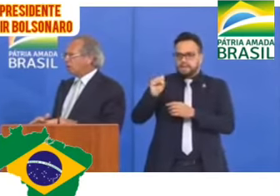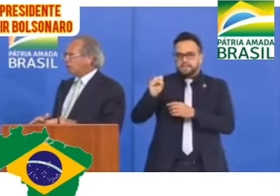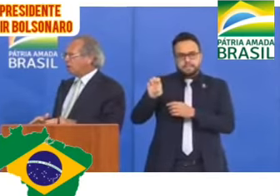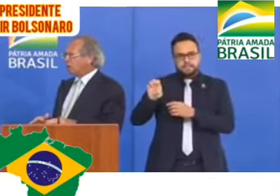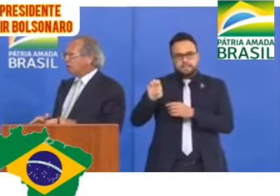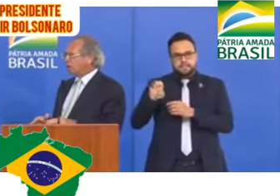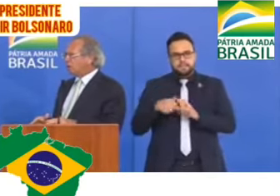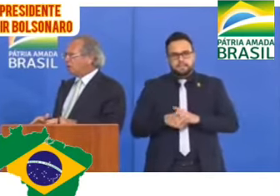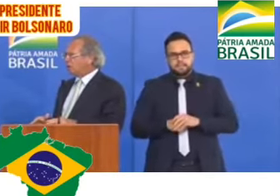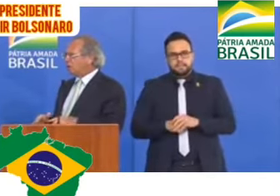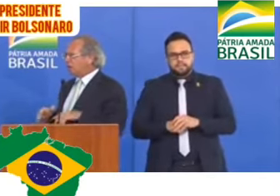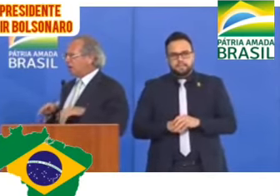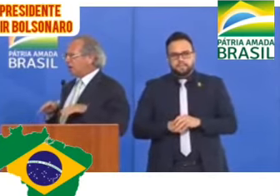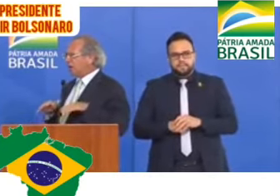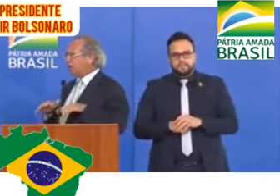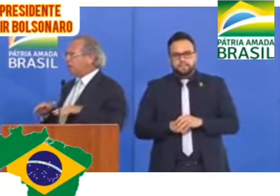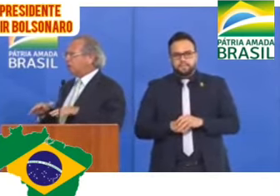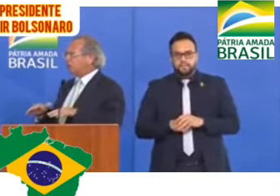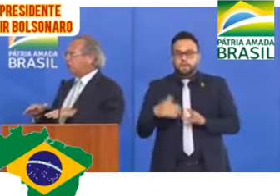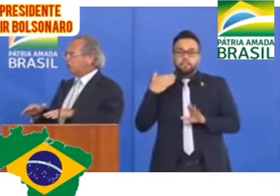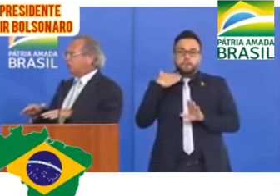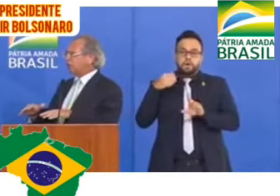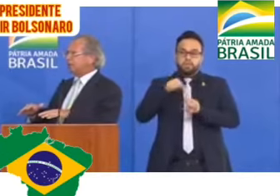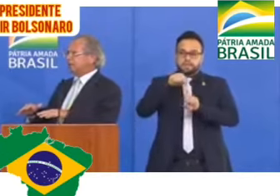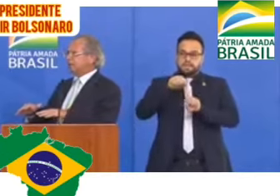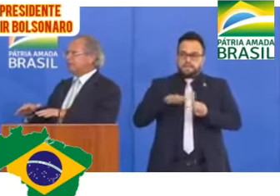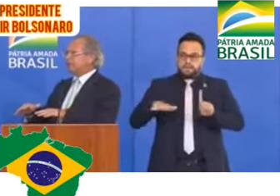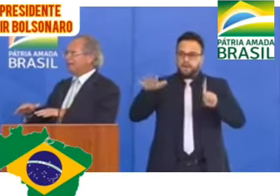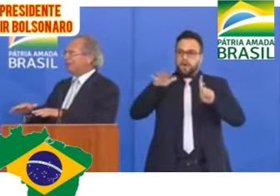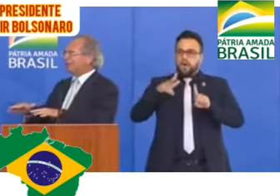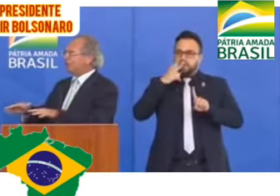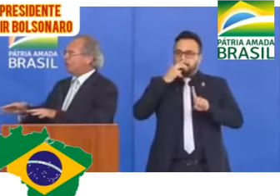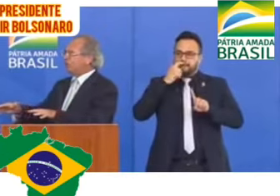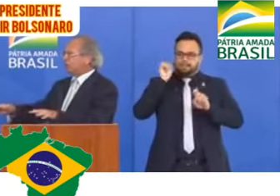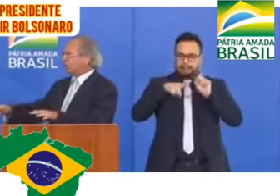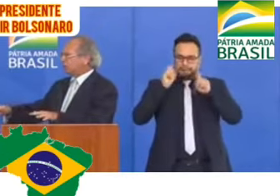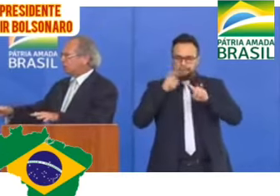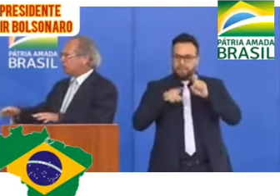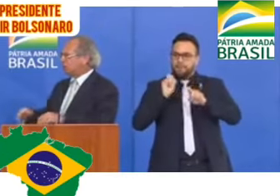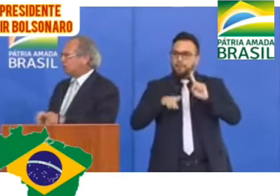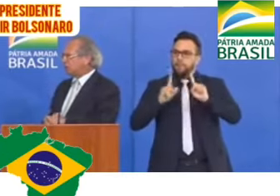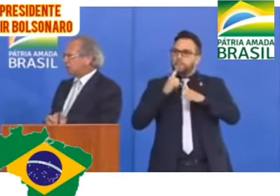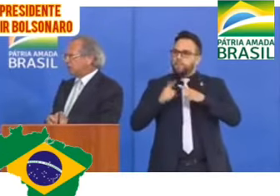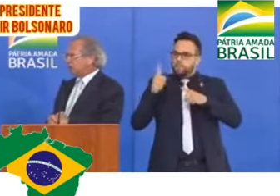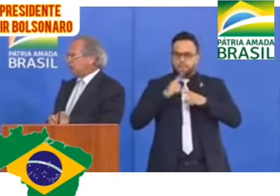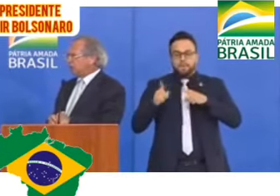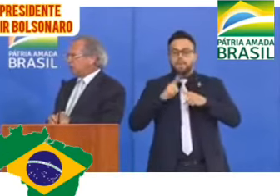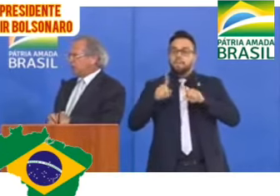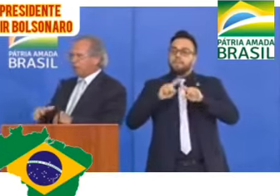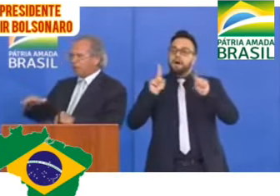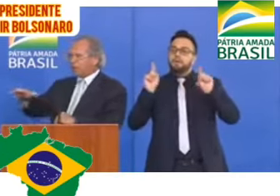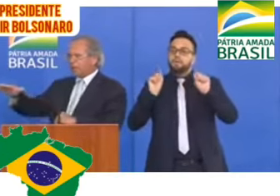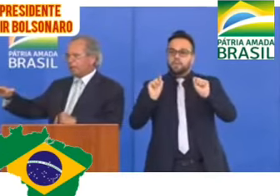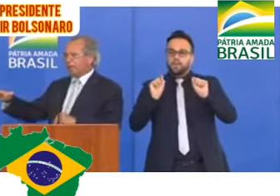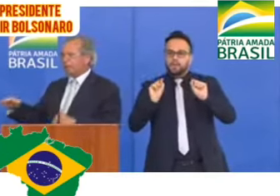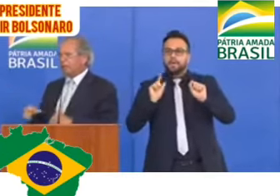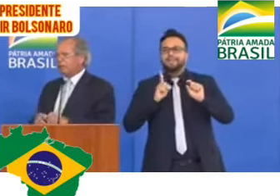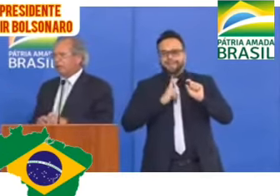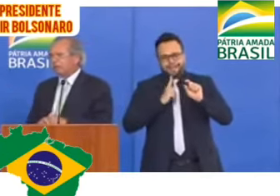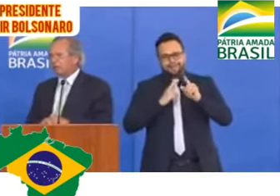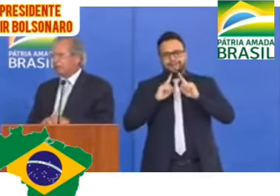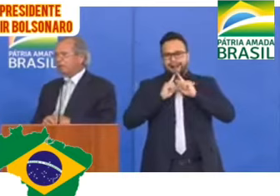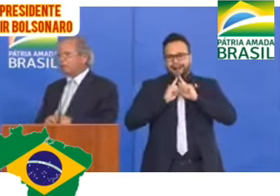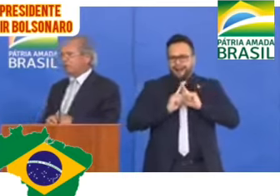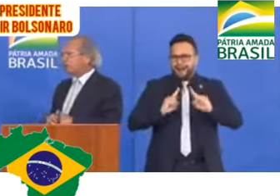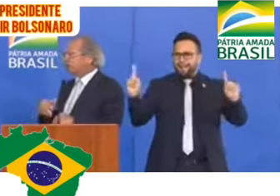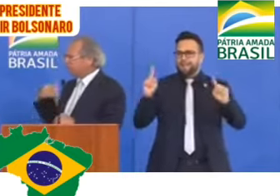compulsórios, uma enxurrada de liquidez começou a descer, mas ela foi empoçando. Houve muita